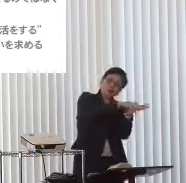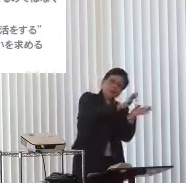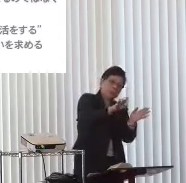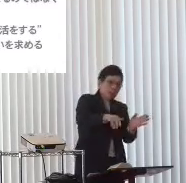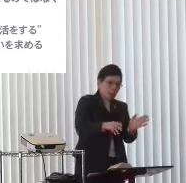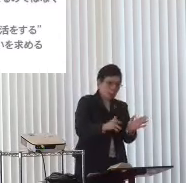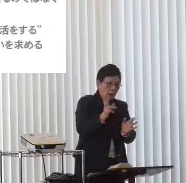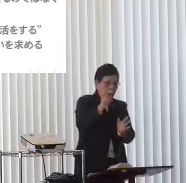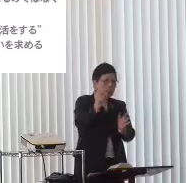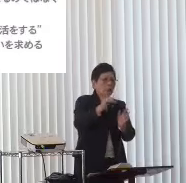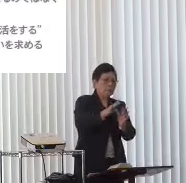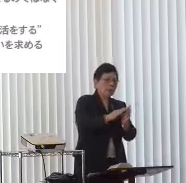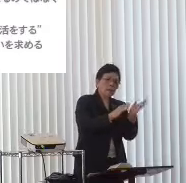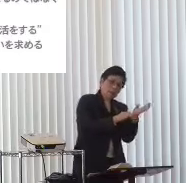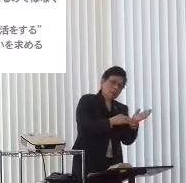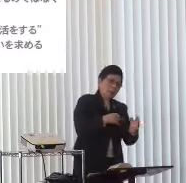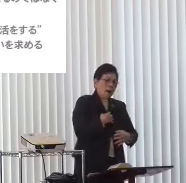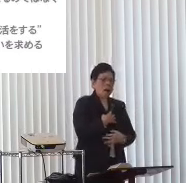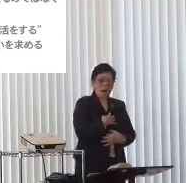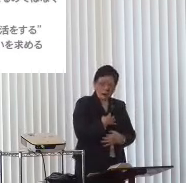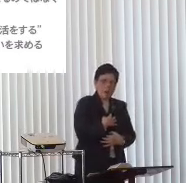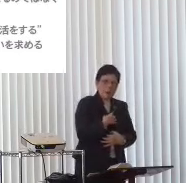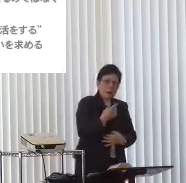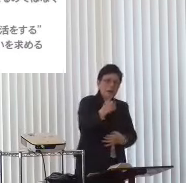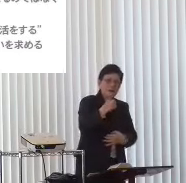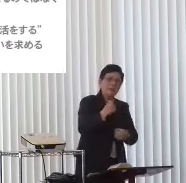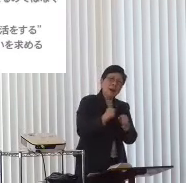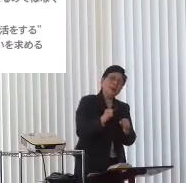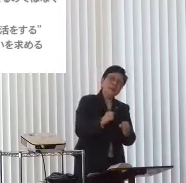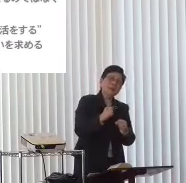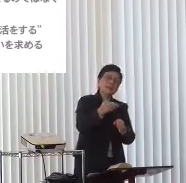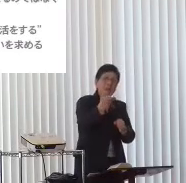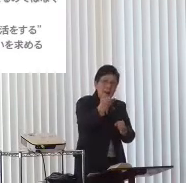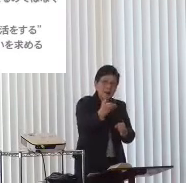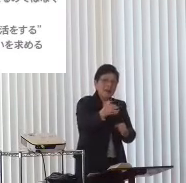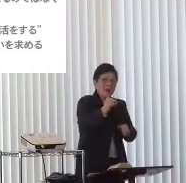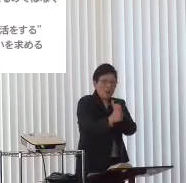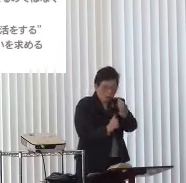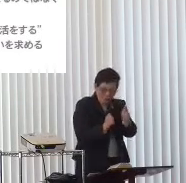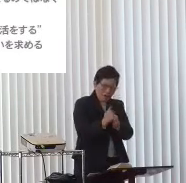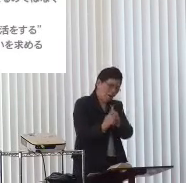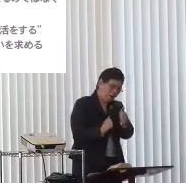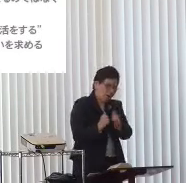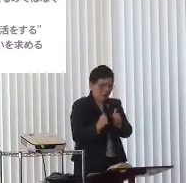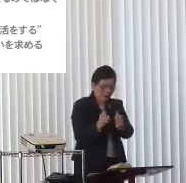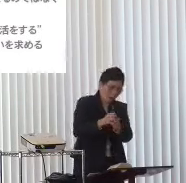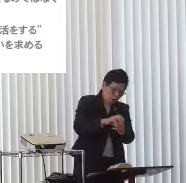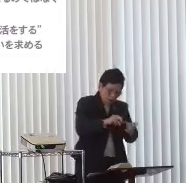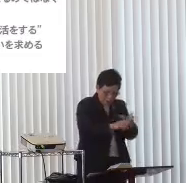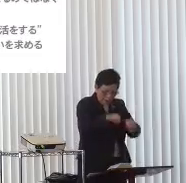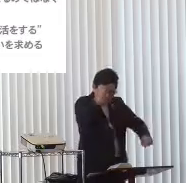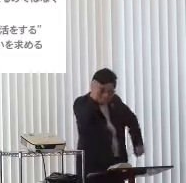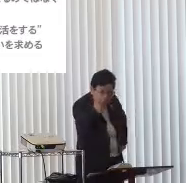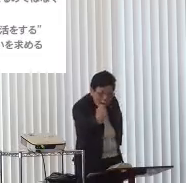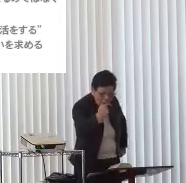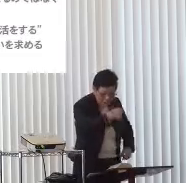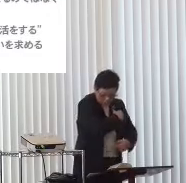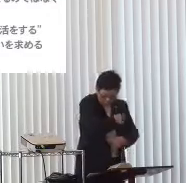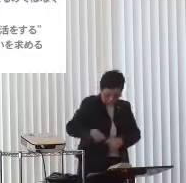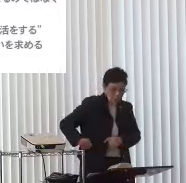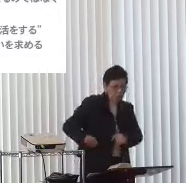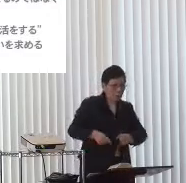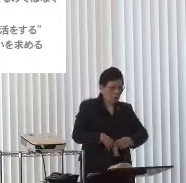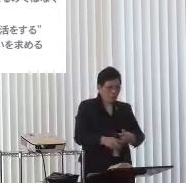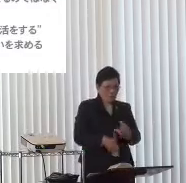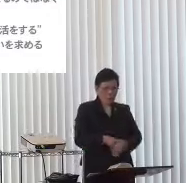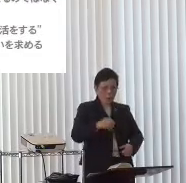も、みんな頑張ってるんだみたいな、そういうあれですね、なにわ節のお話